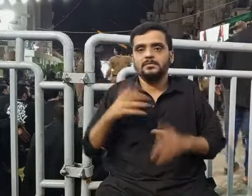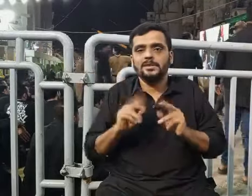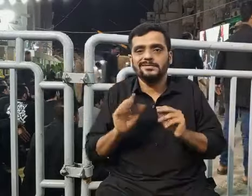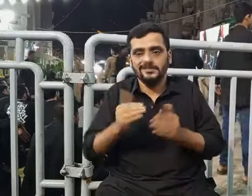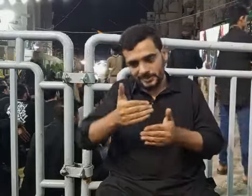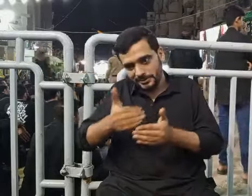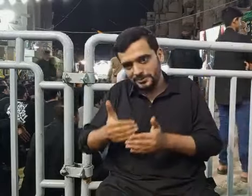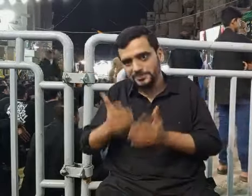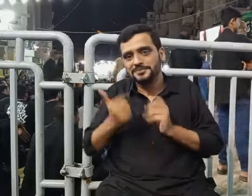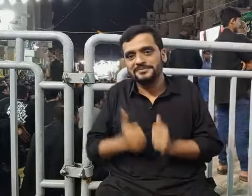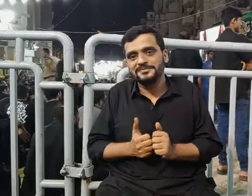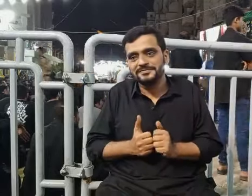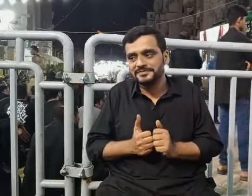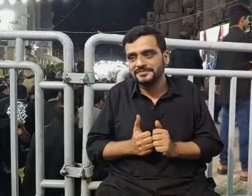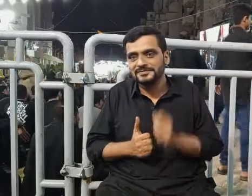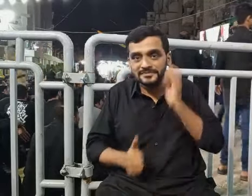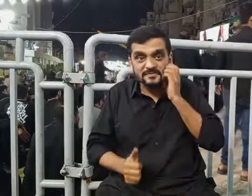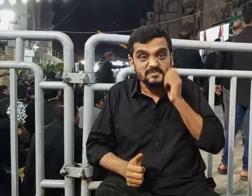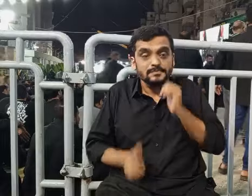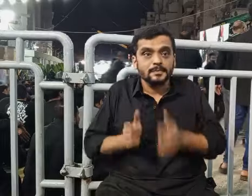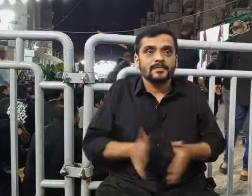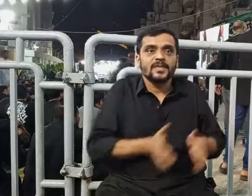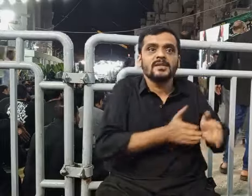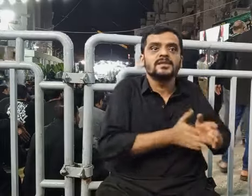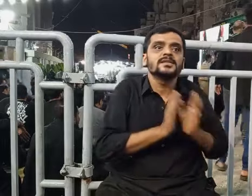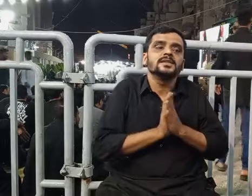علی کو کون جانے گا وہیں پر فیصلہ ہوگا.